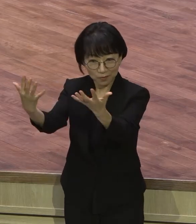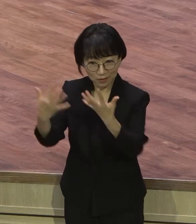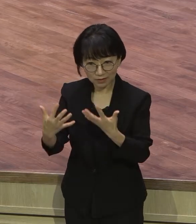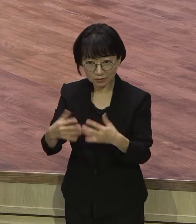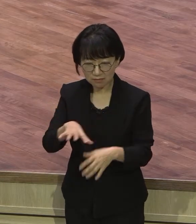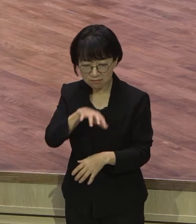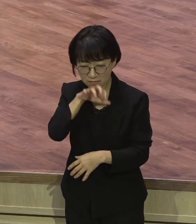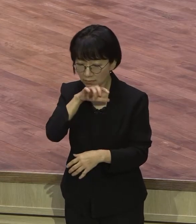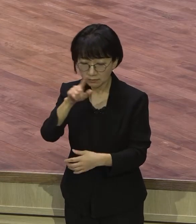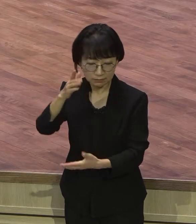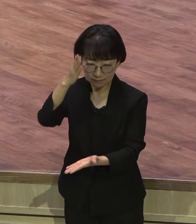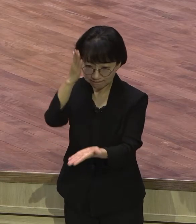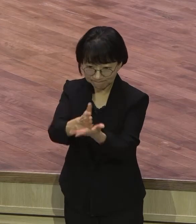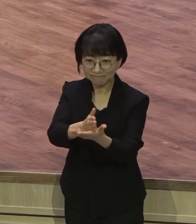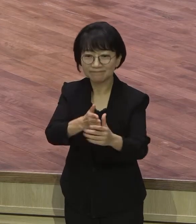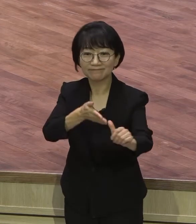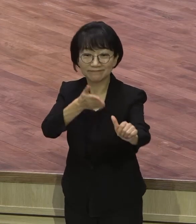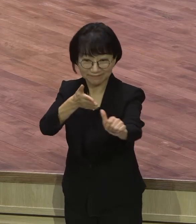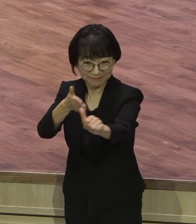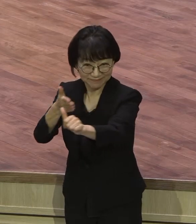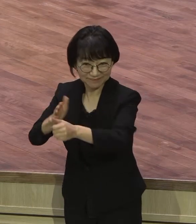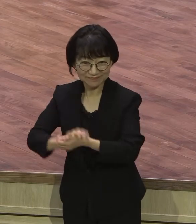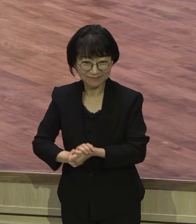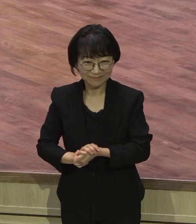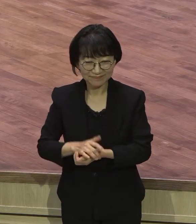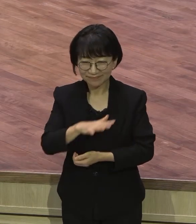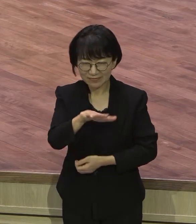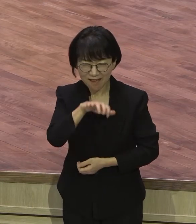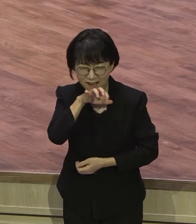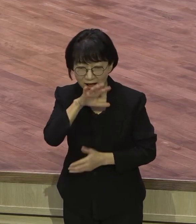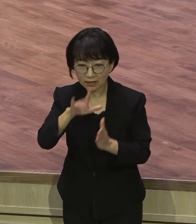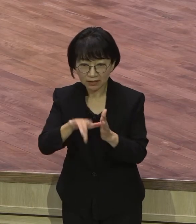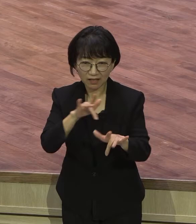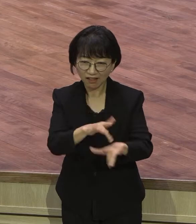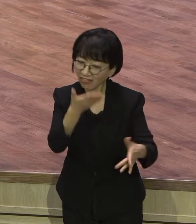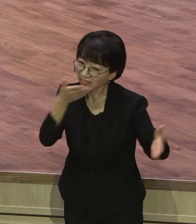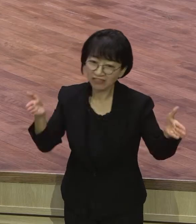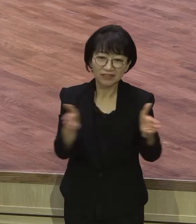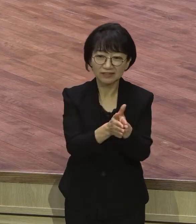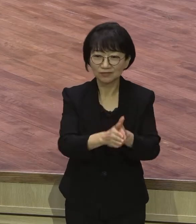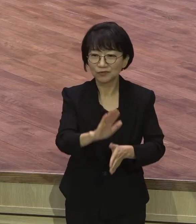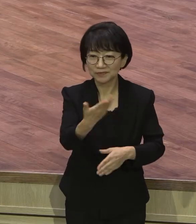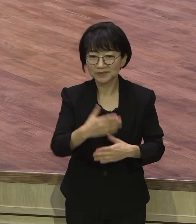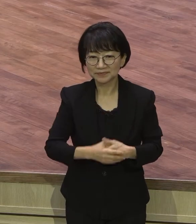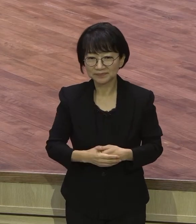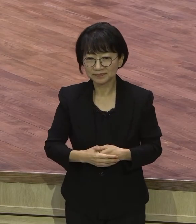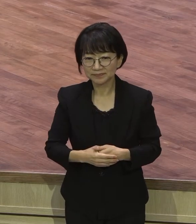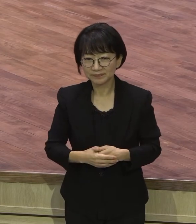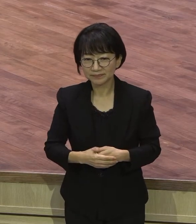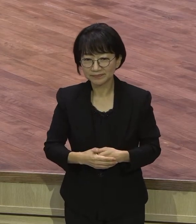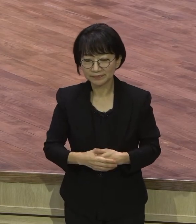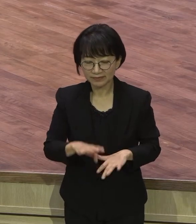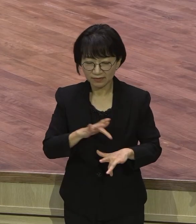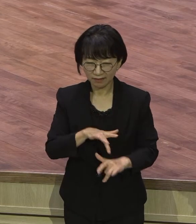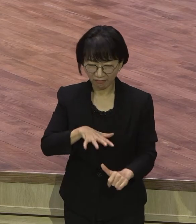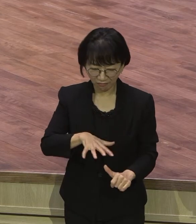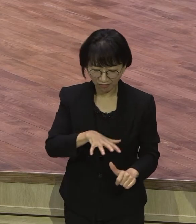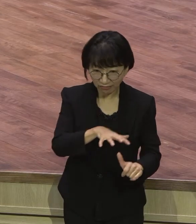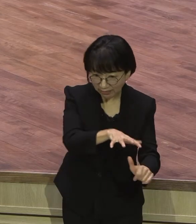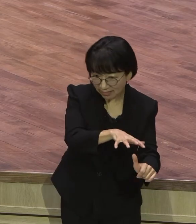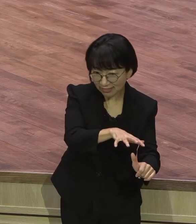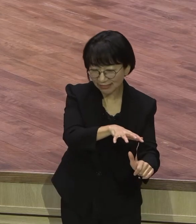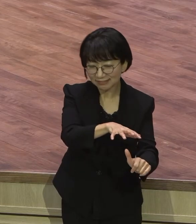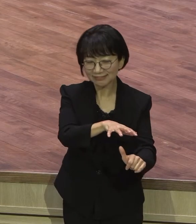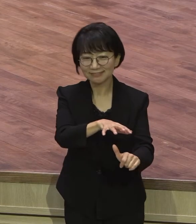말기 바랍니다. 불평 원망하는 순간에 여러분 사단에 잡혀버려요. 허감에 잡혀가지고